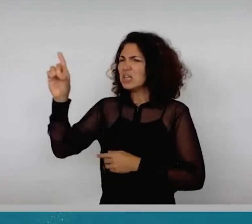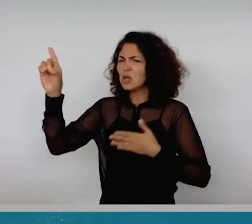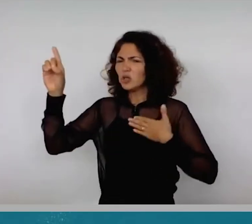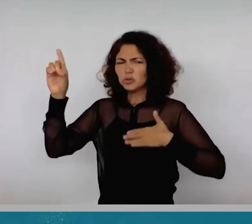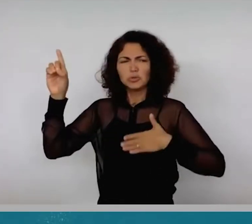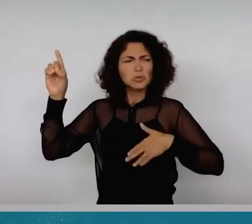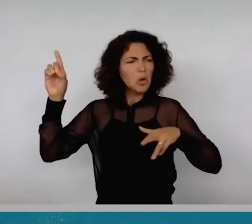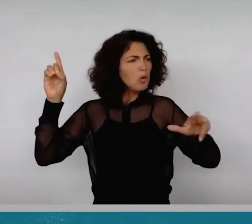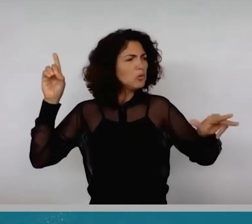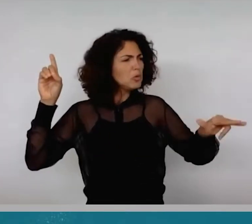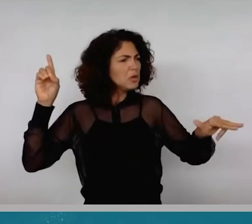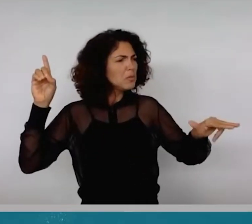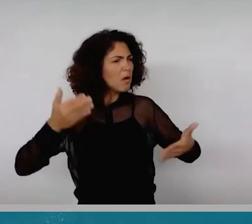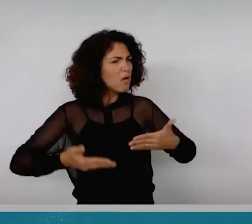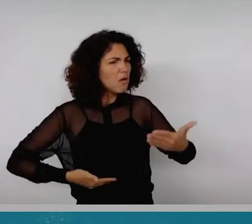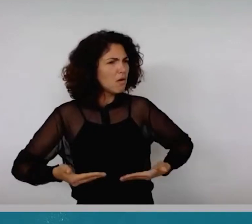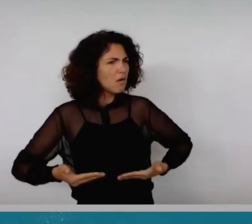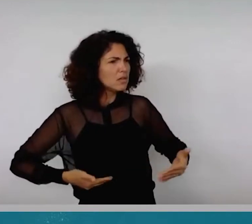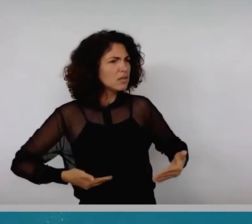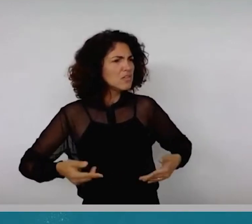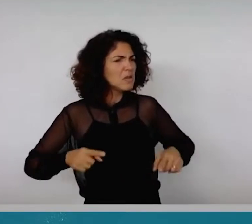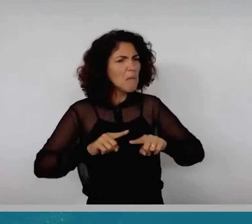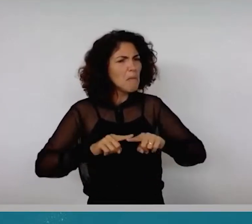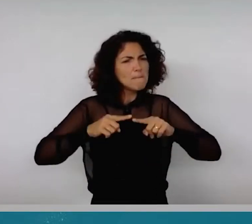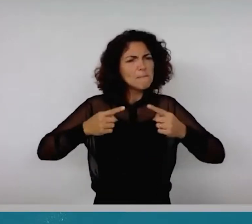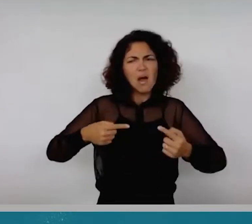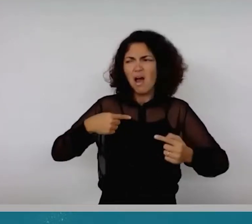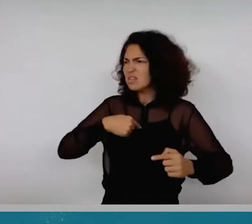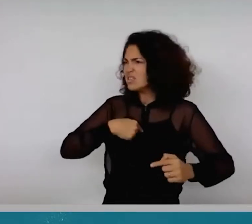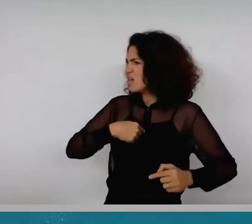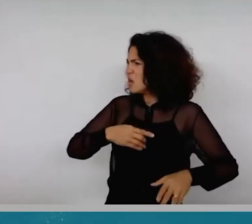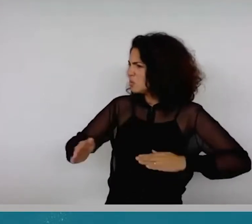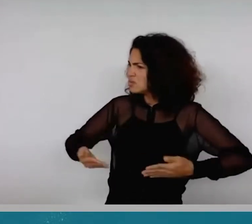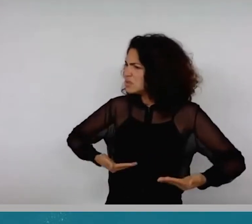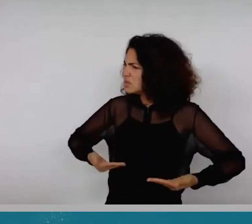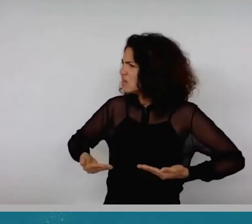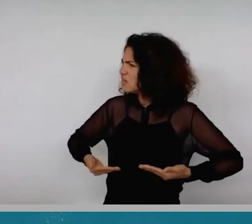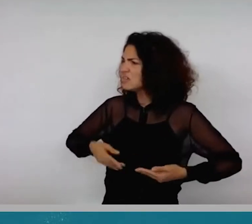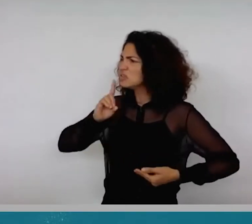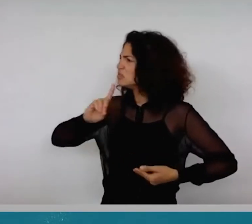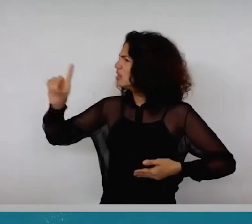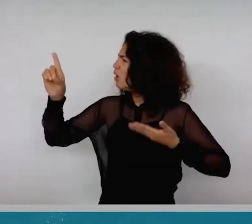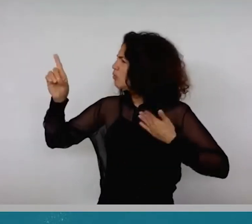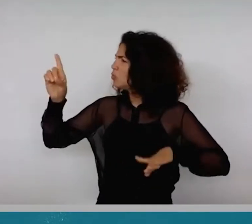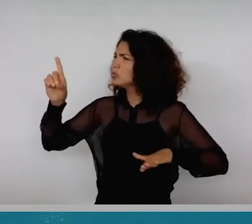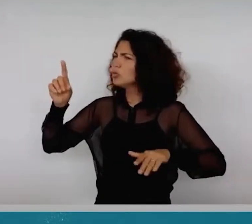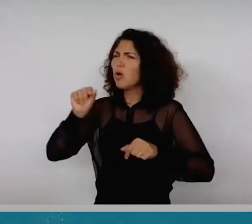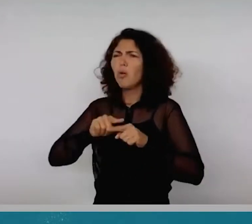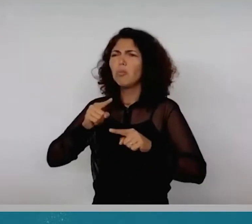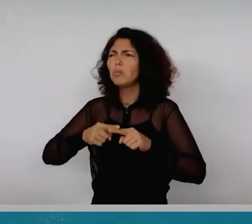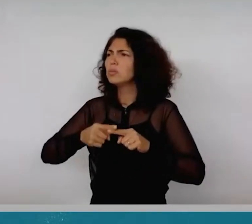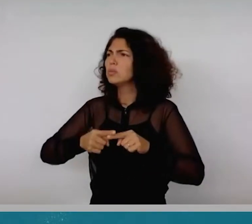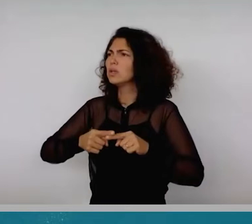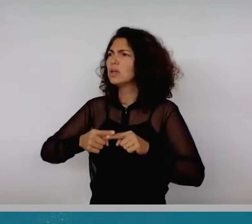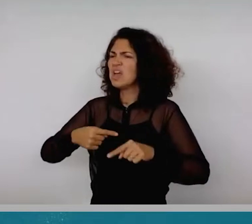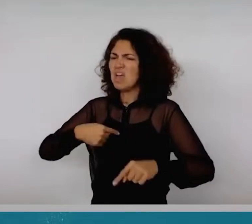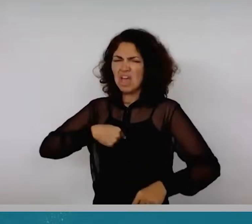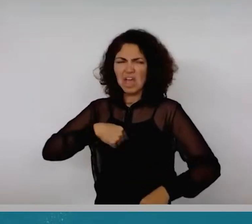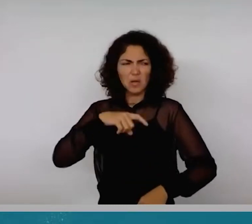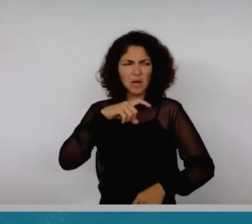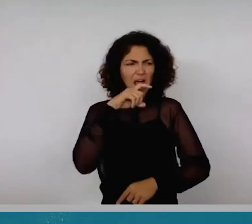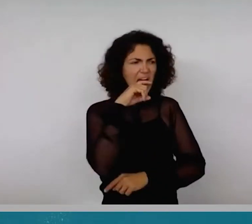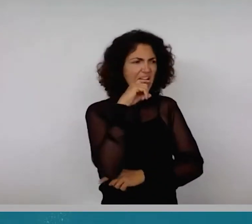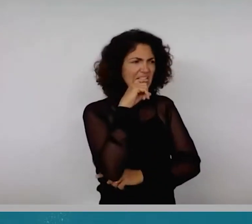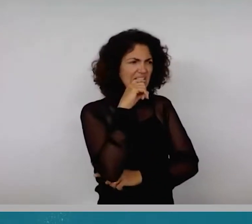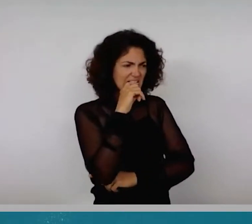o Senhor, né, deu destaque na igreja, na obra do Senhor, e surge uma inveja dentro de mim, um